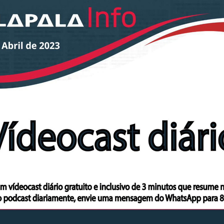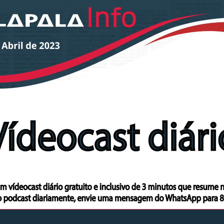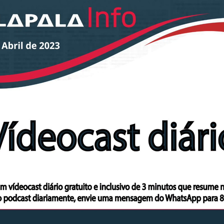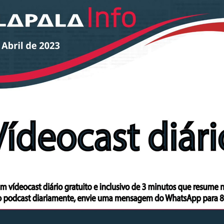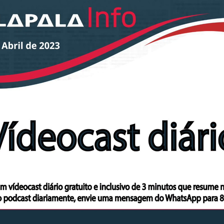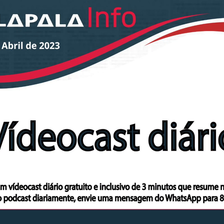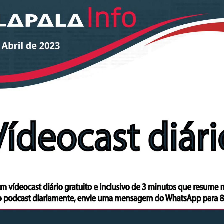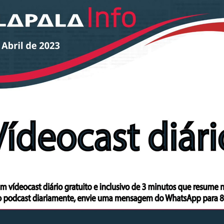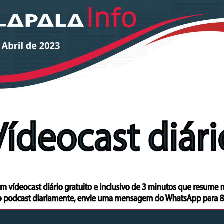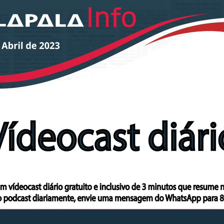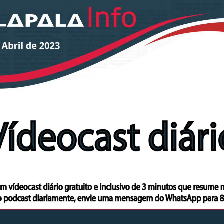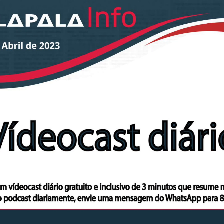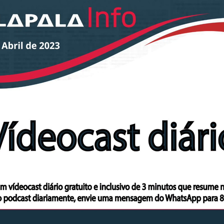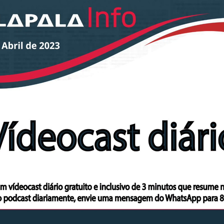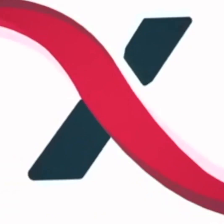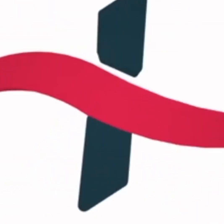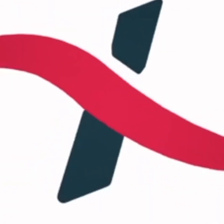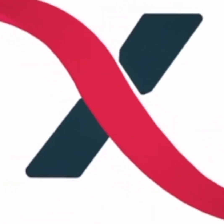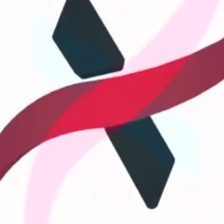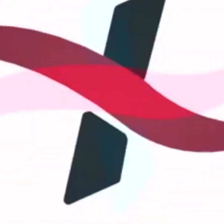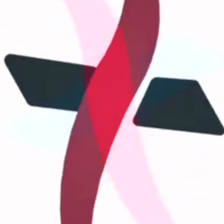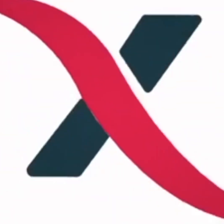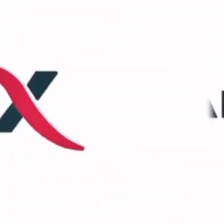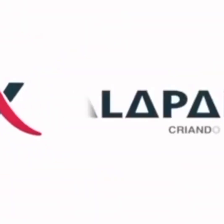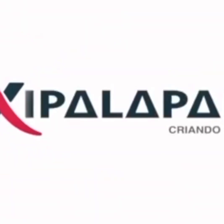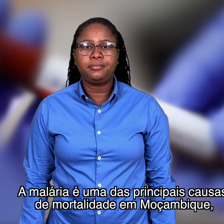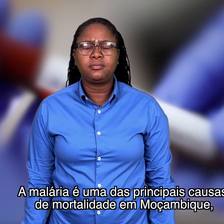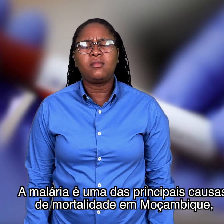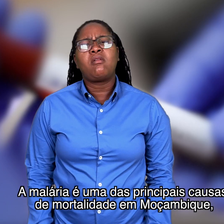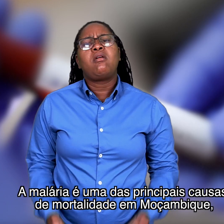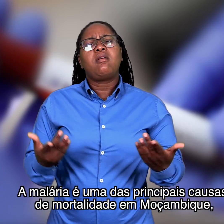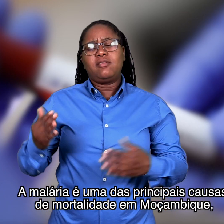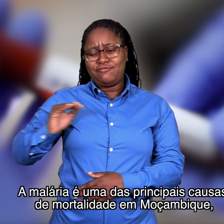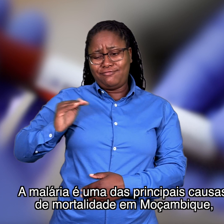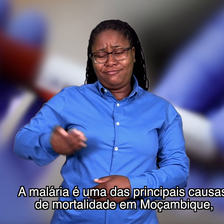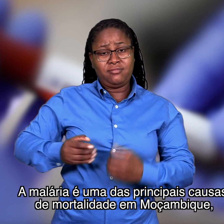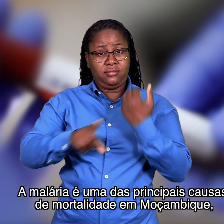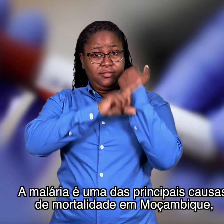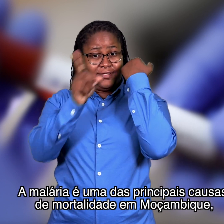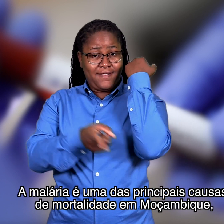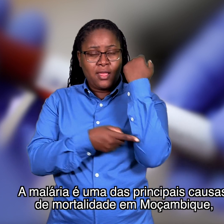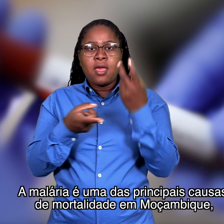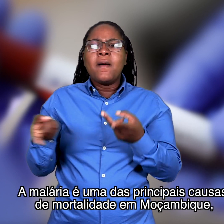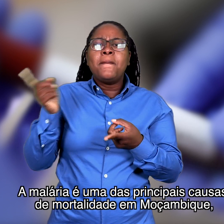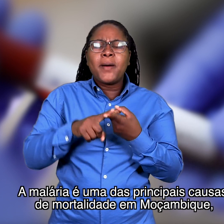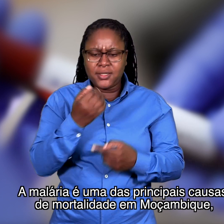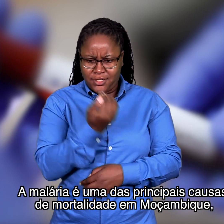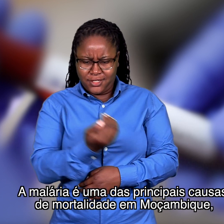Xipalapala Info, edição 20 de abril. A malária é uma das principais